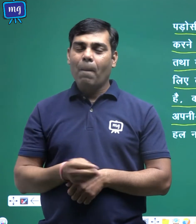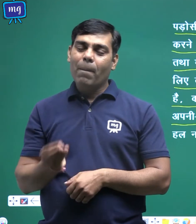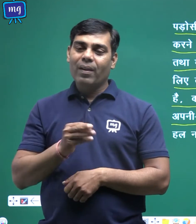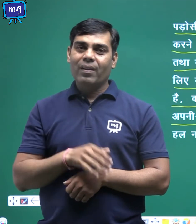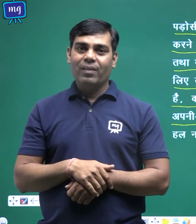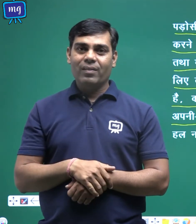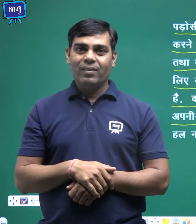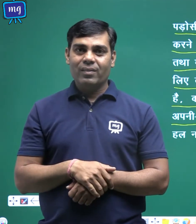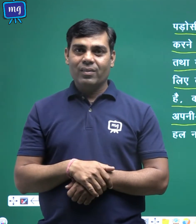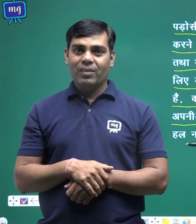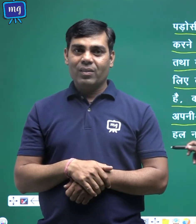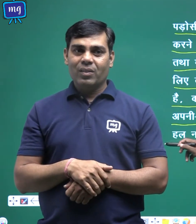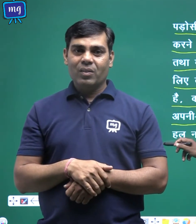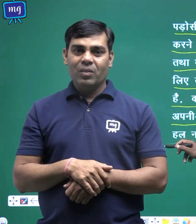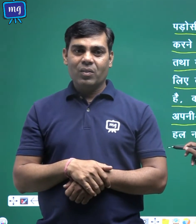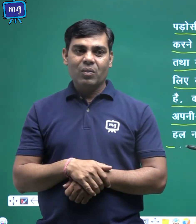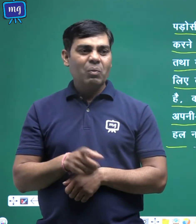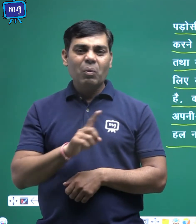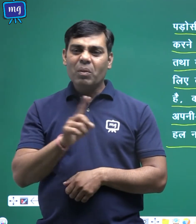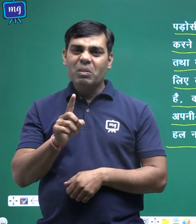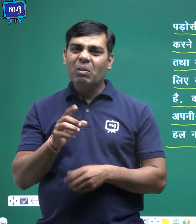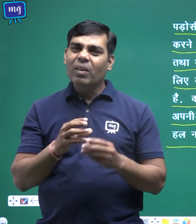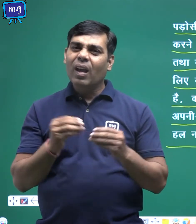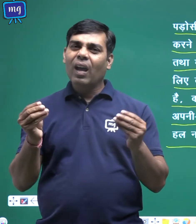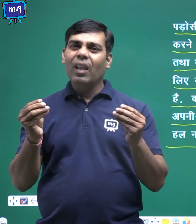पर कोई हल नहीं निकला।